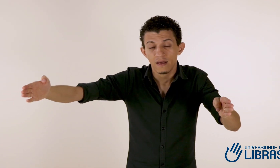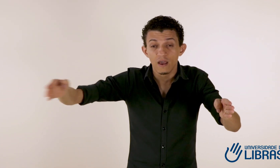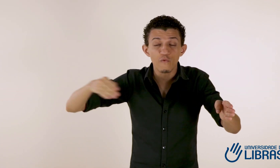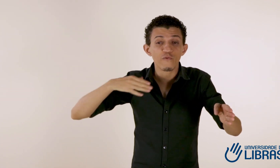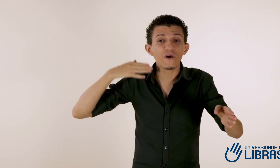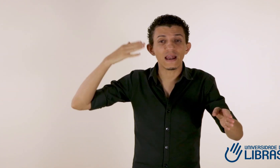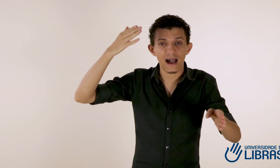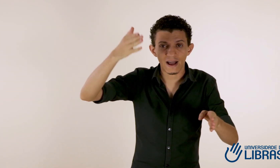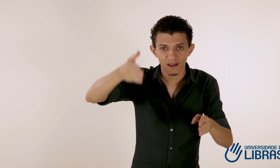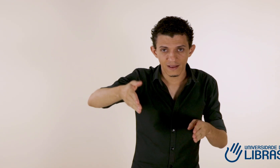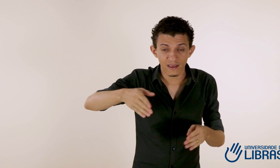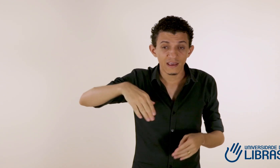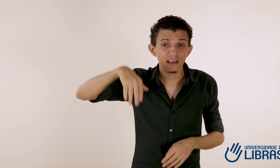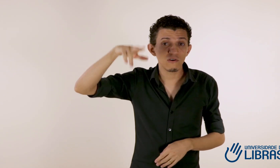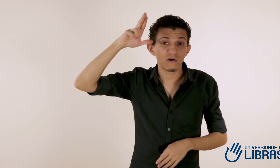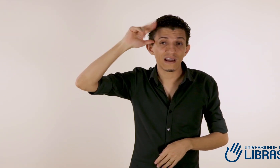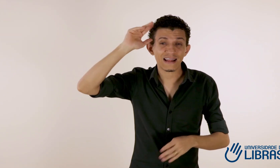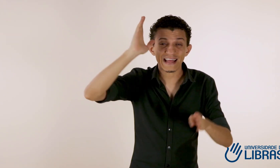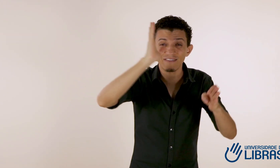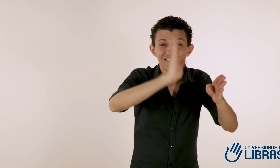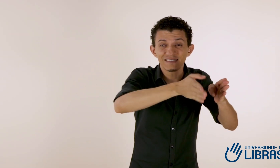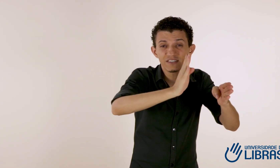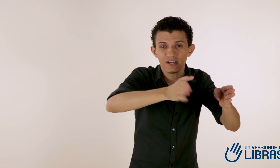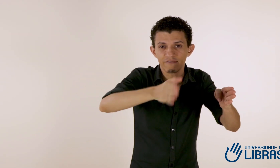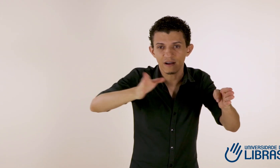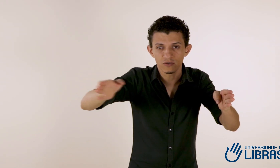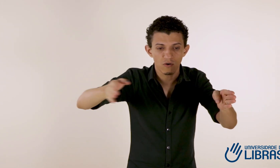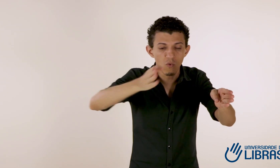Eu fui lá e lá estava assim de cavalos, ó, um